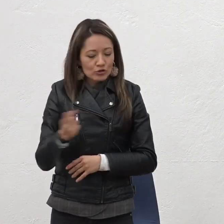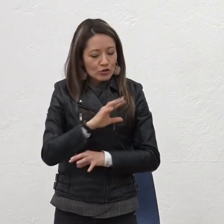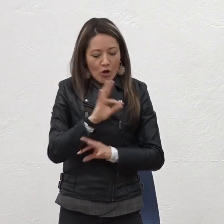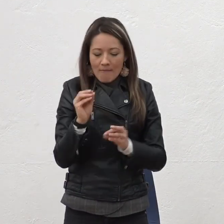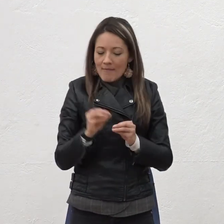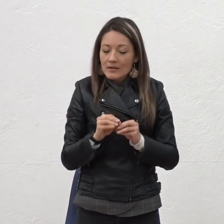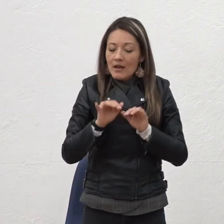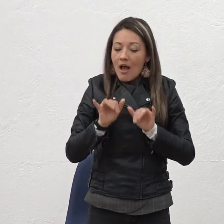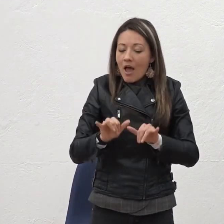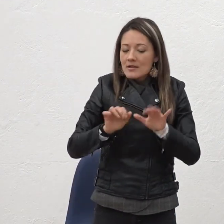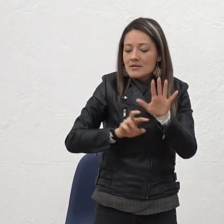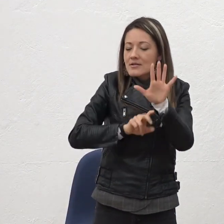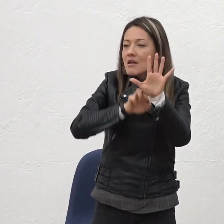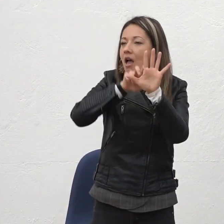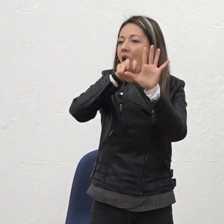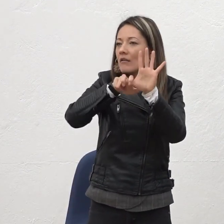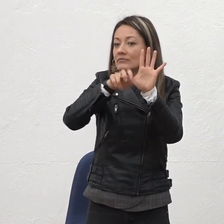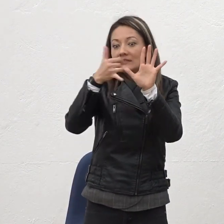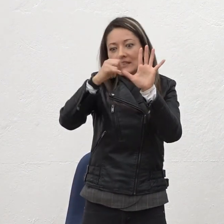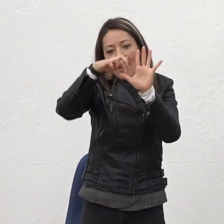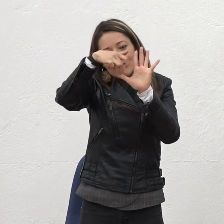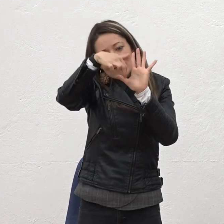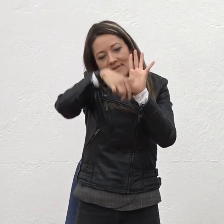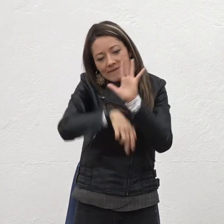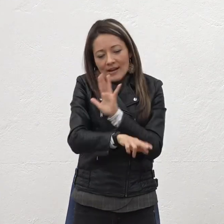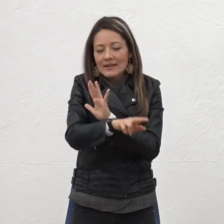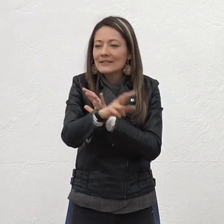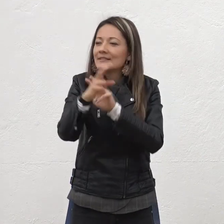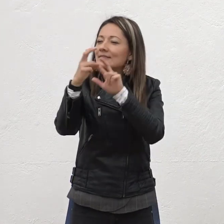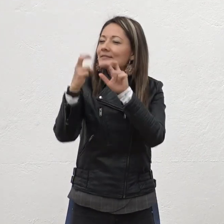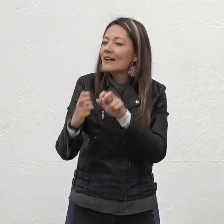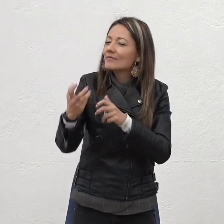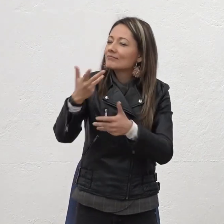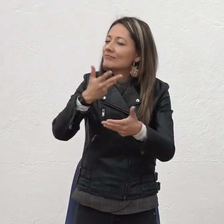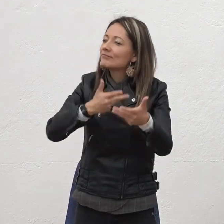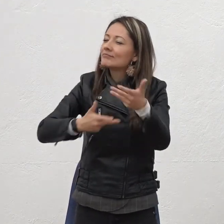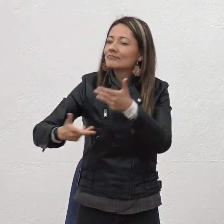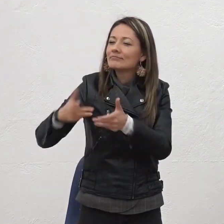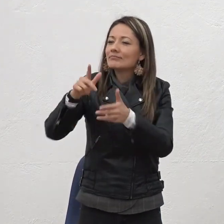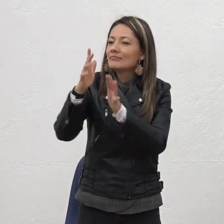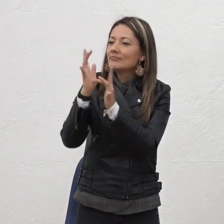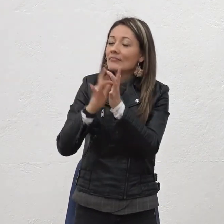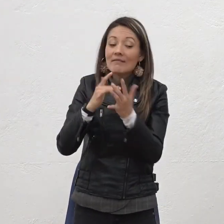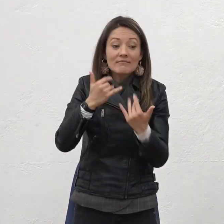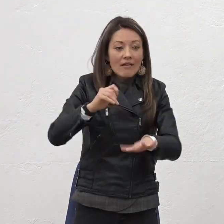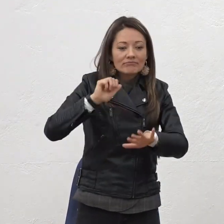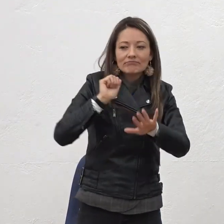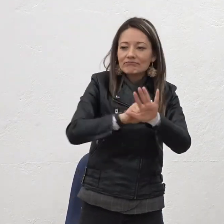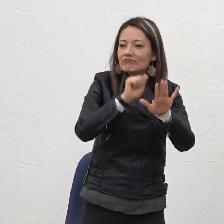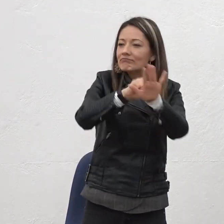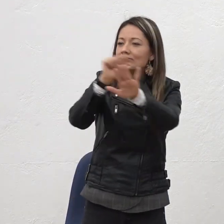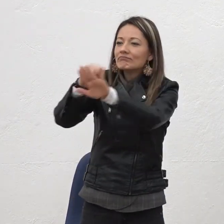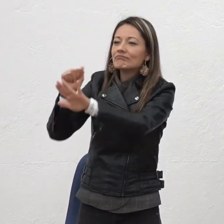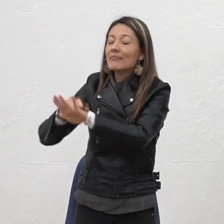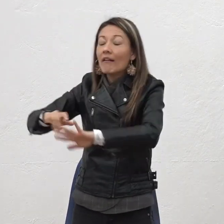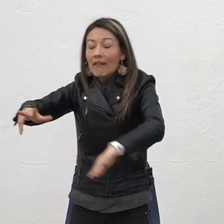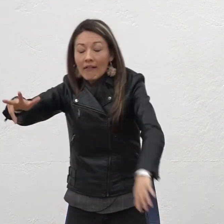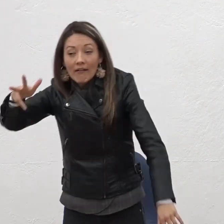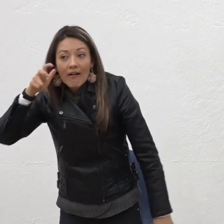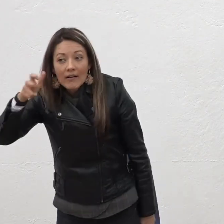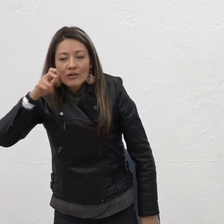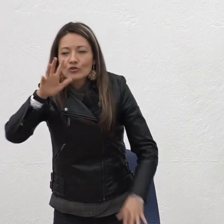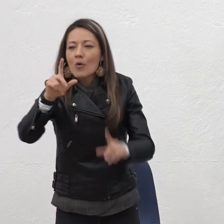más en ese árbol, que nos bajemos, que cenemos con el Señor. Él está a la puerta llamando. Que le escuchemos